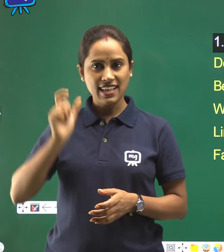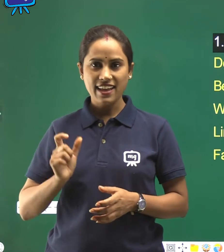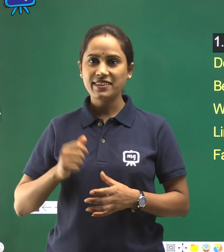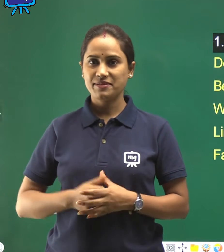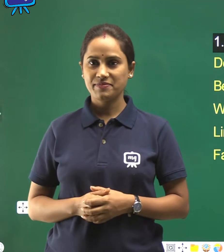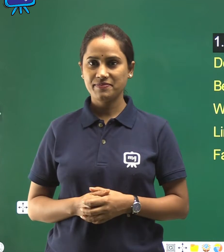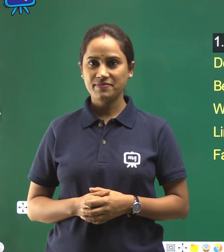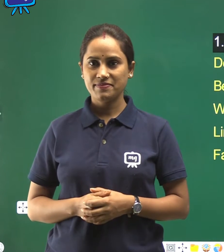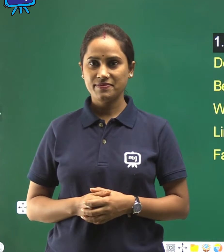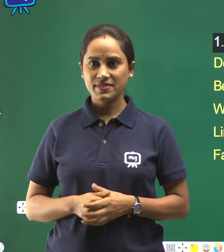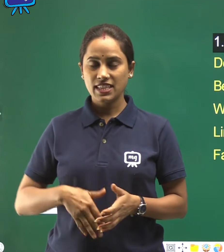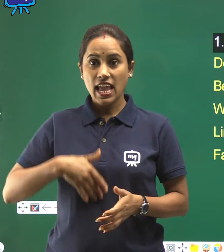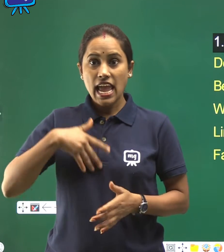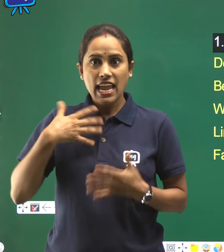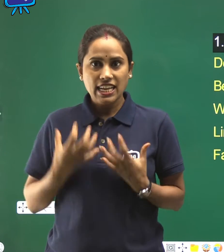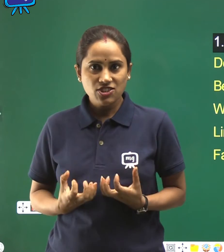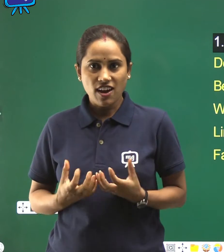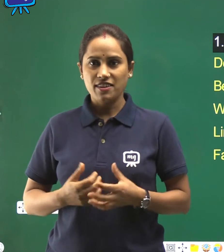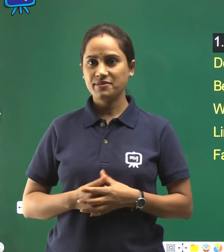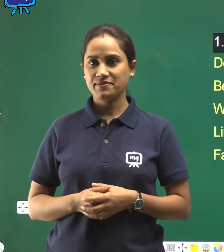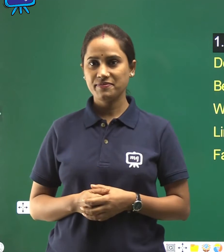Desire, इच्छा.